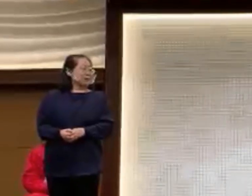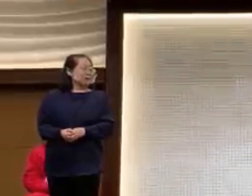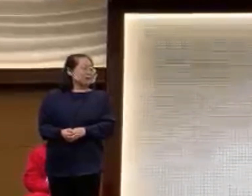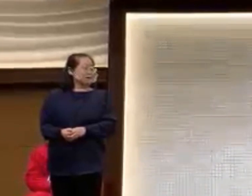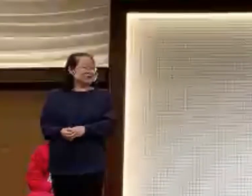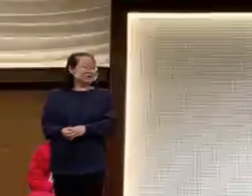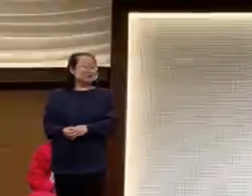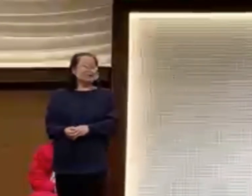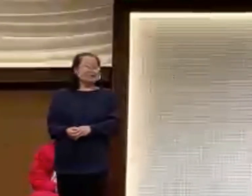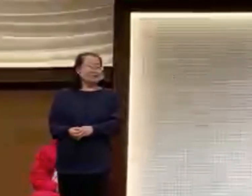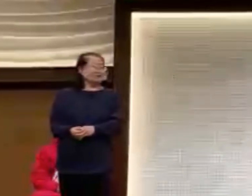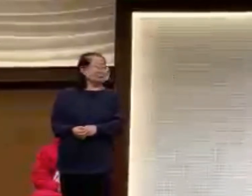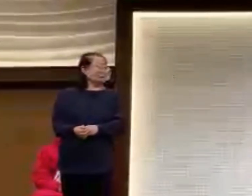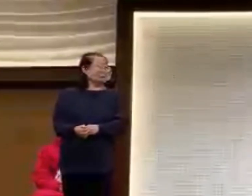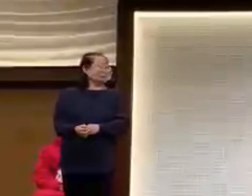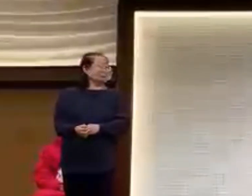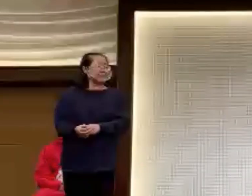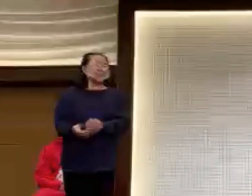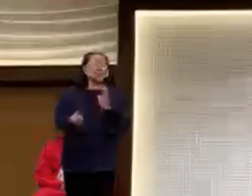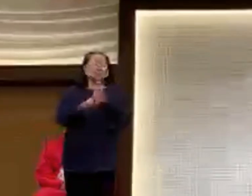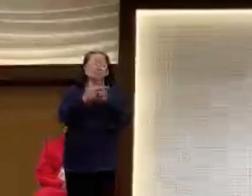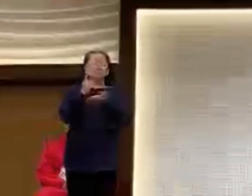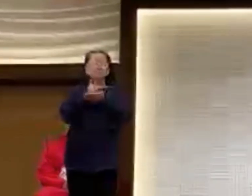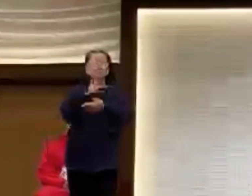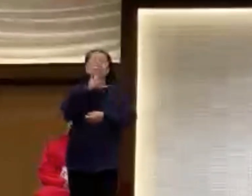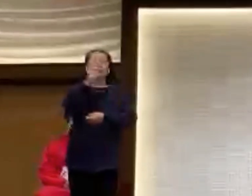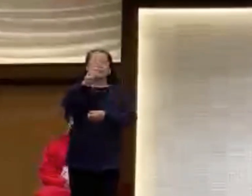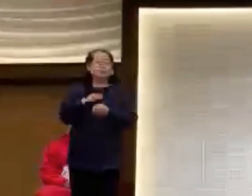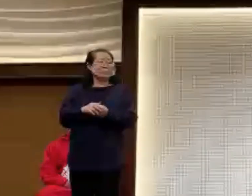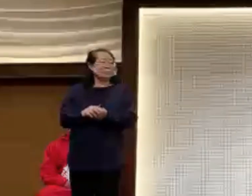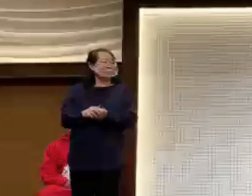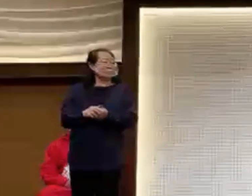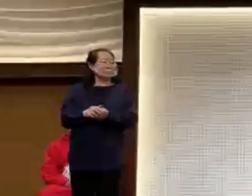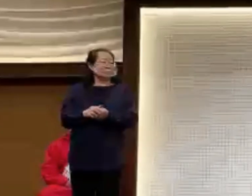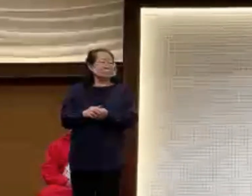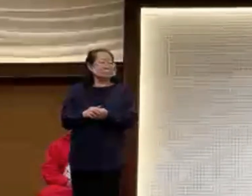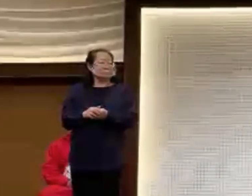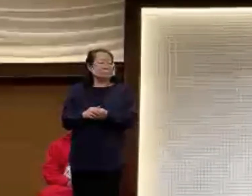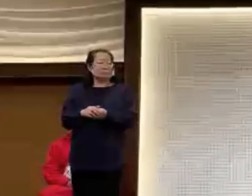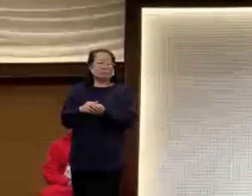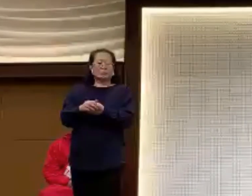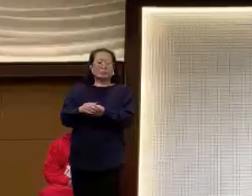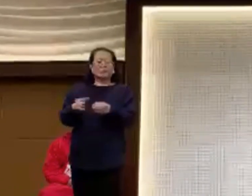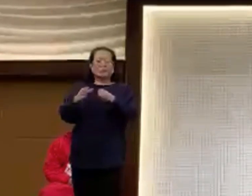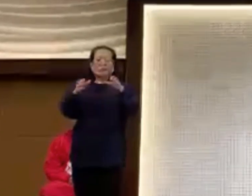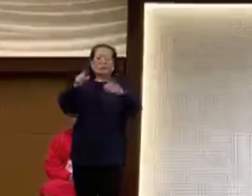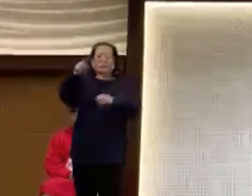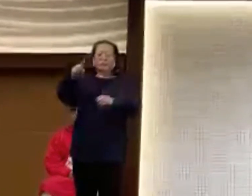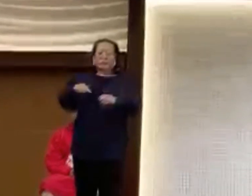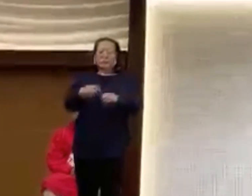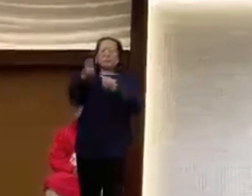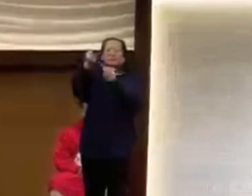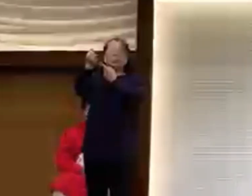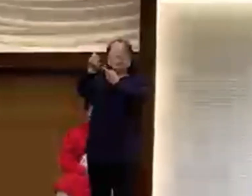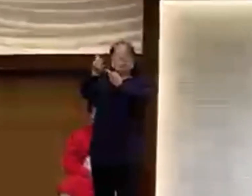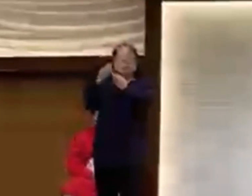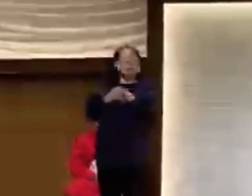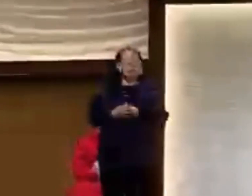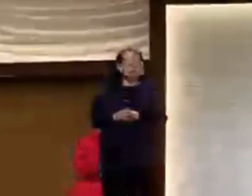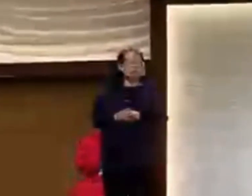これにはご褒名のみ愛読させていただきます。埼玉県知事大野元博様、